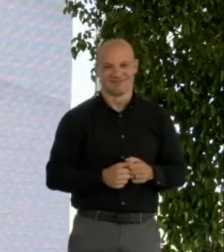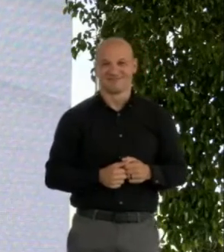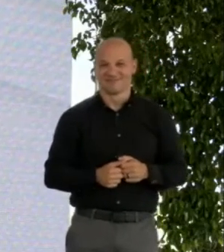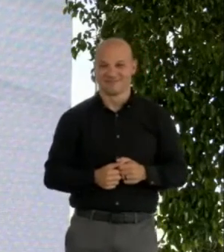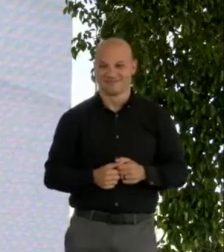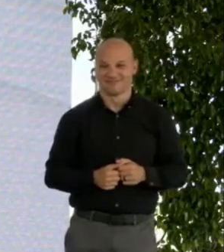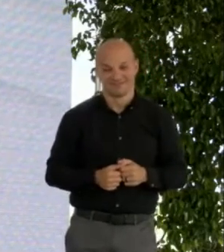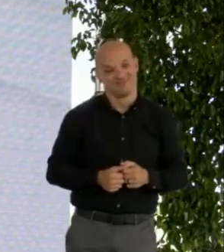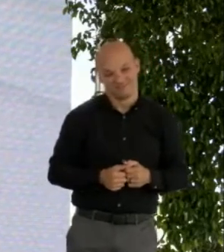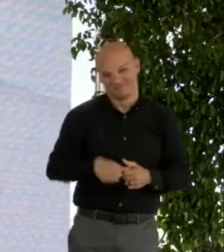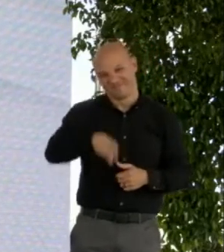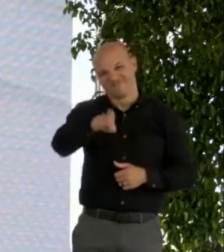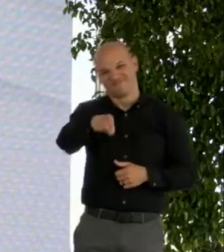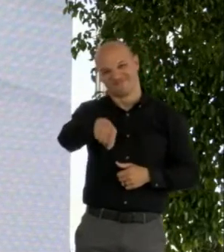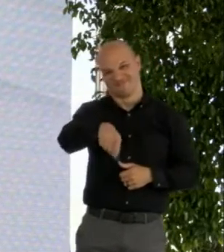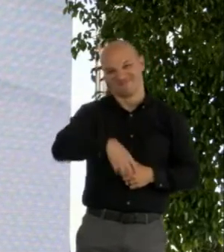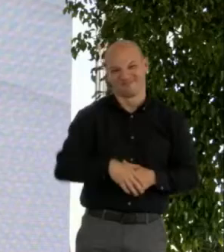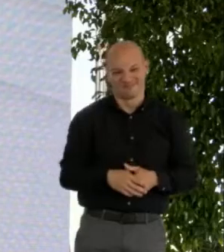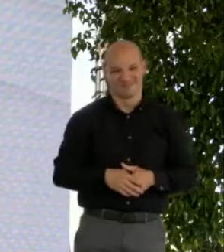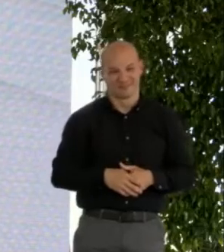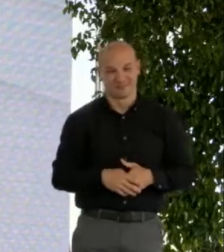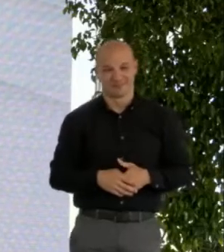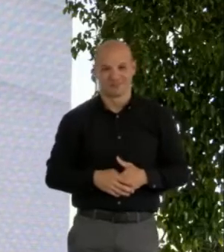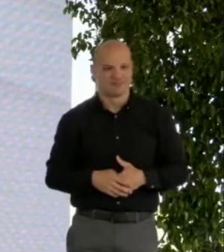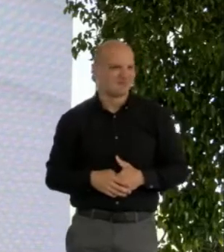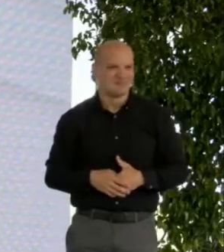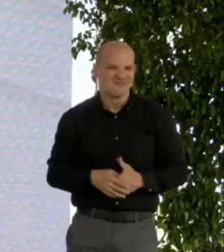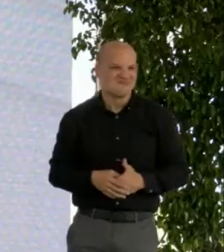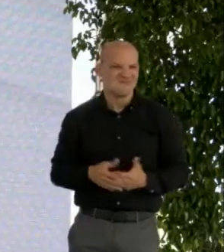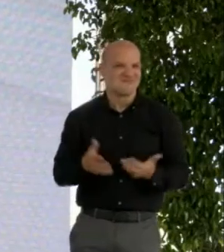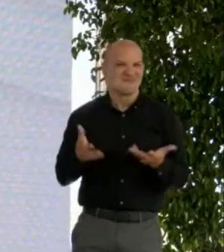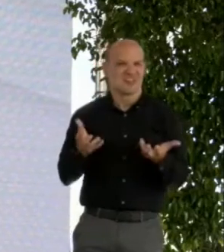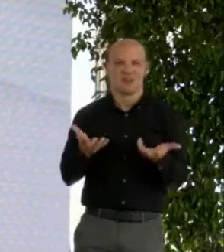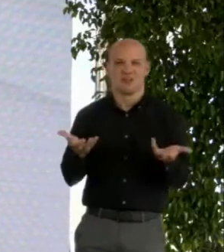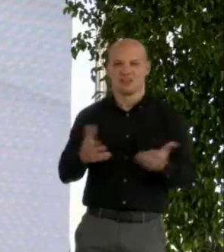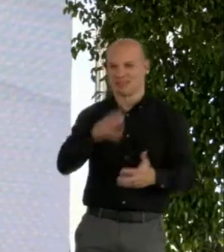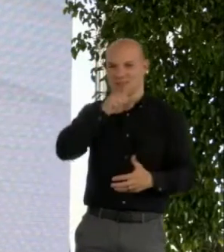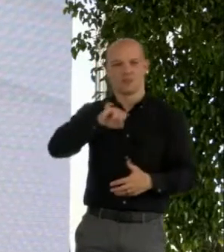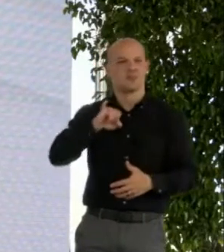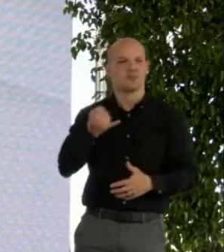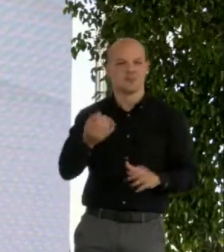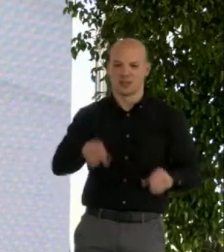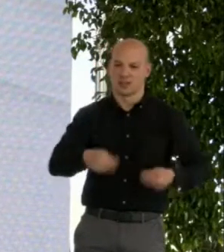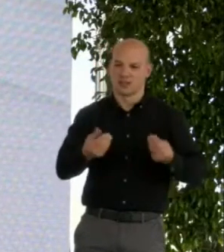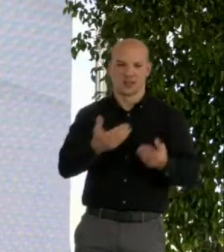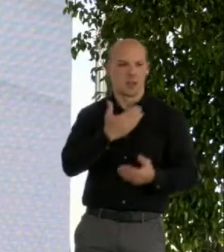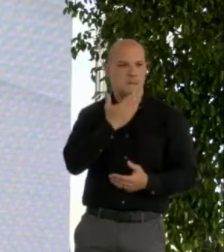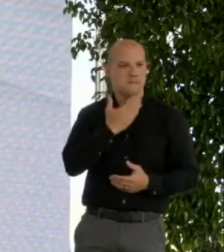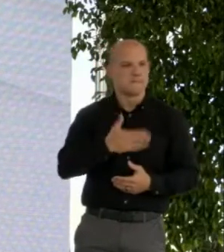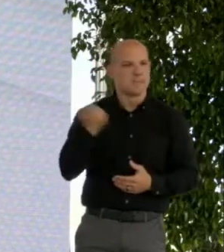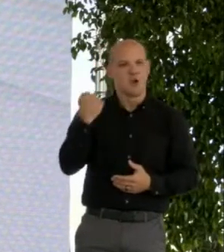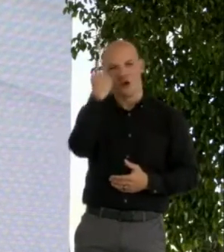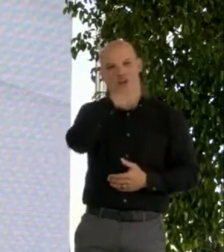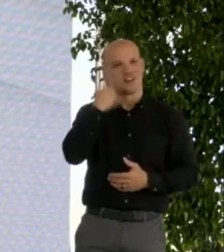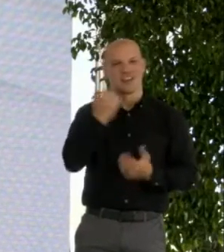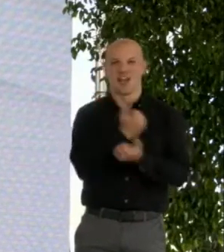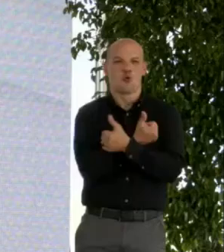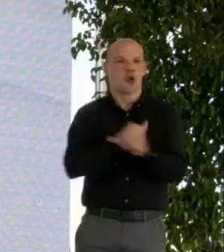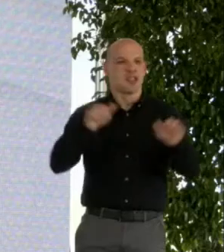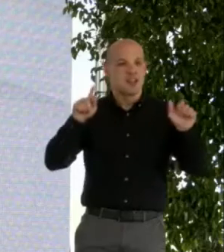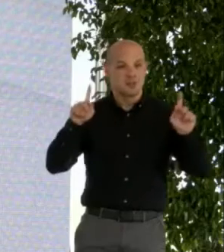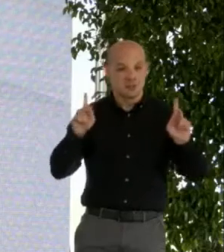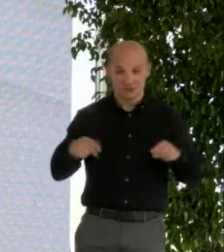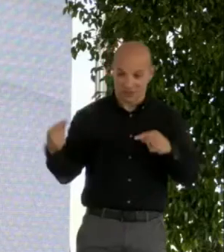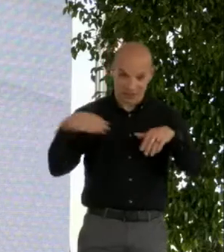como debe ser. Por lo que queremos que el viejo San Juan ofrezca su mejor cara a todos los que nos